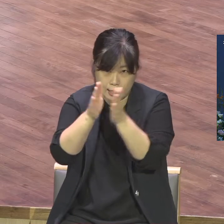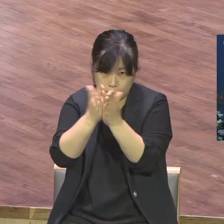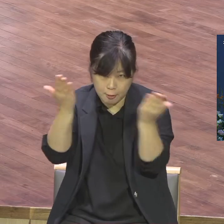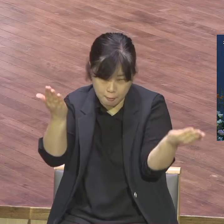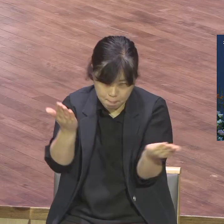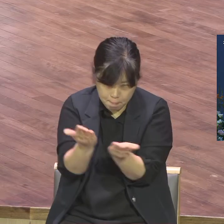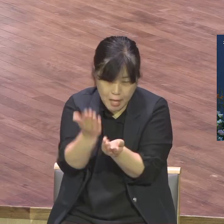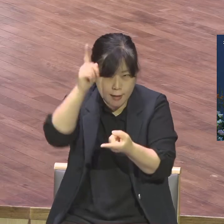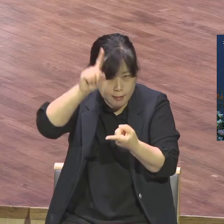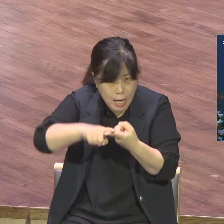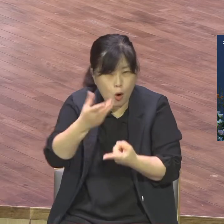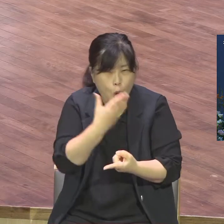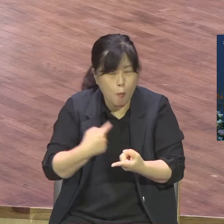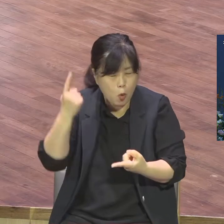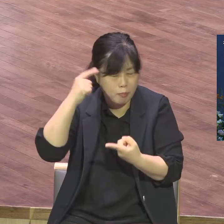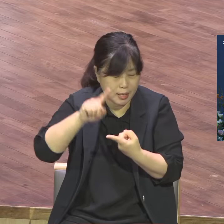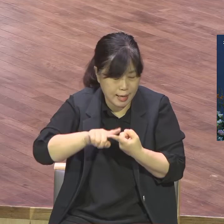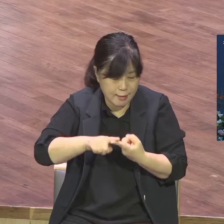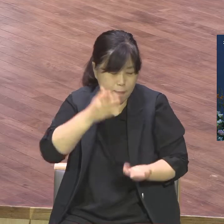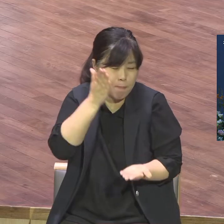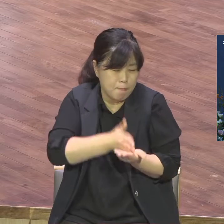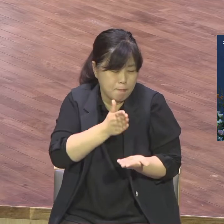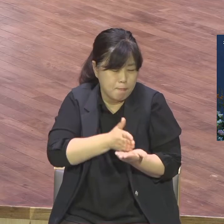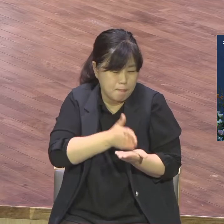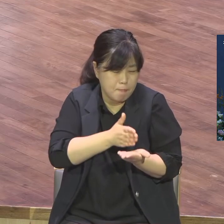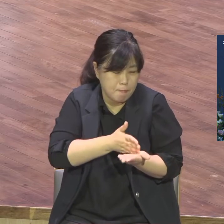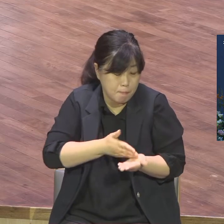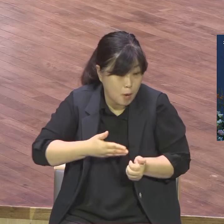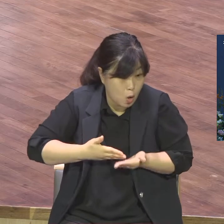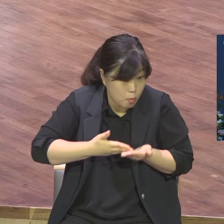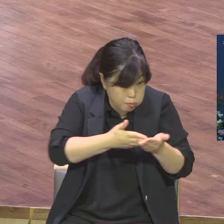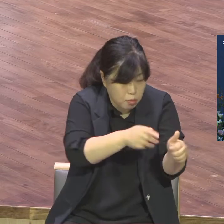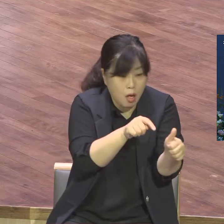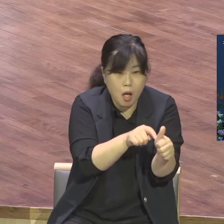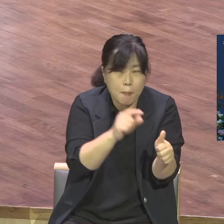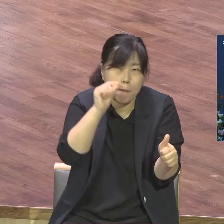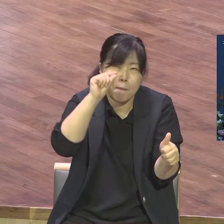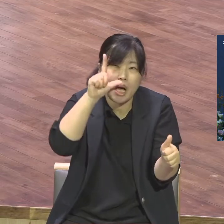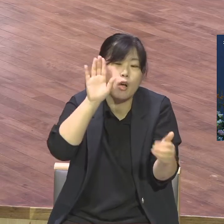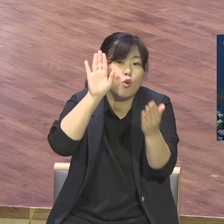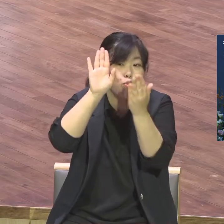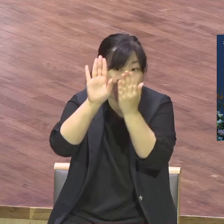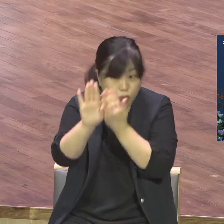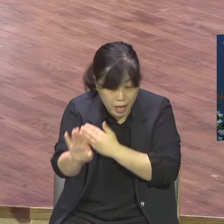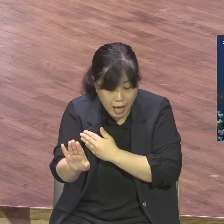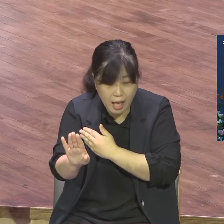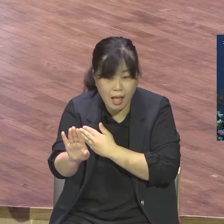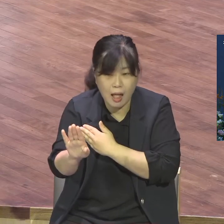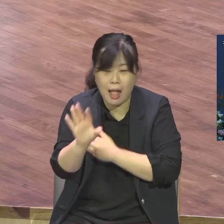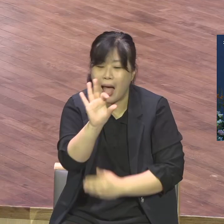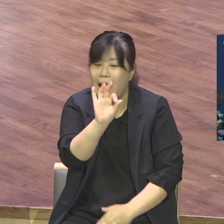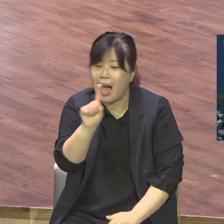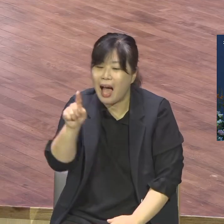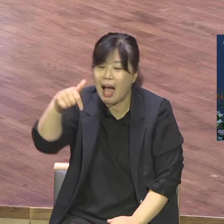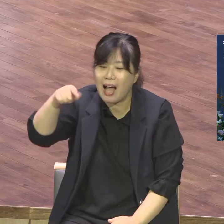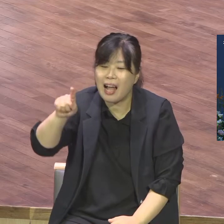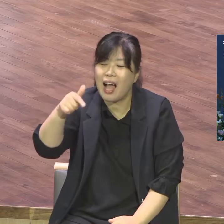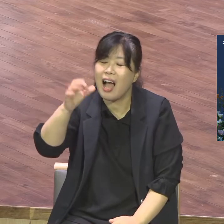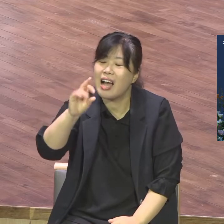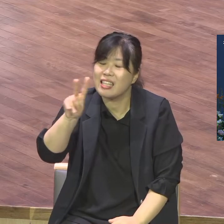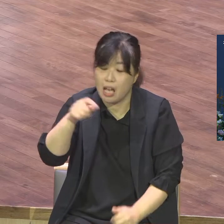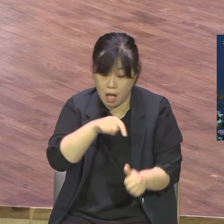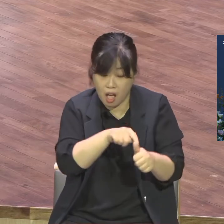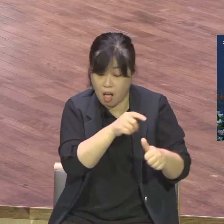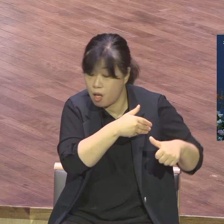이 아볼로가 아가야로 가가지고 아가야 지역으로 그렇게 건너가서 성경을 기반으로 예수가 그리스도라고